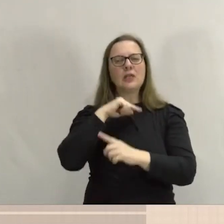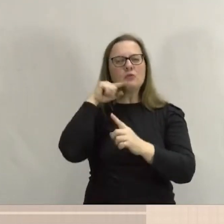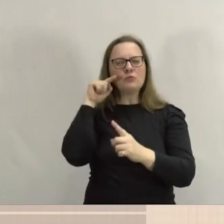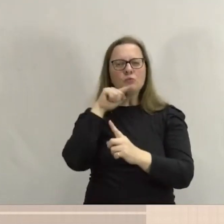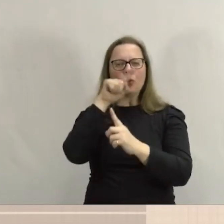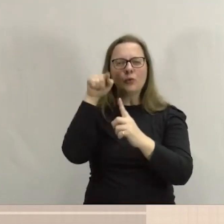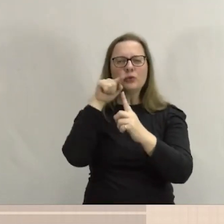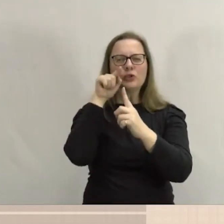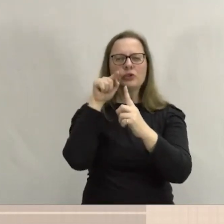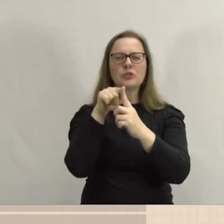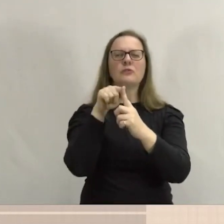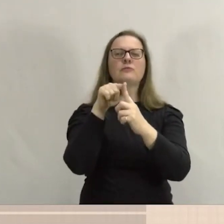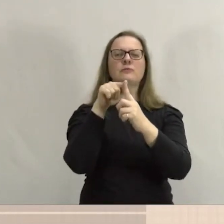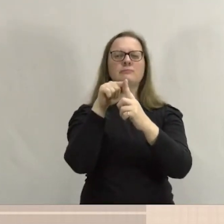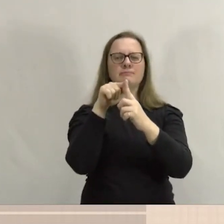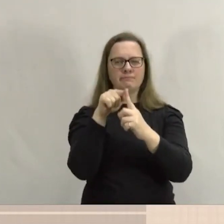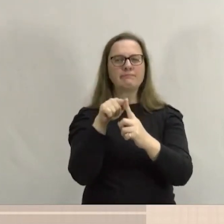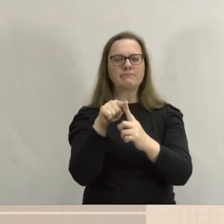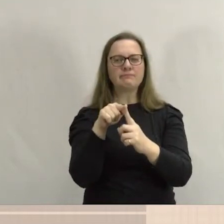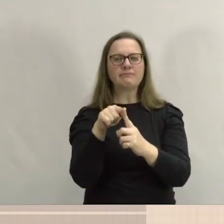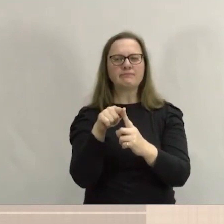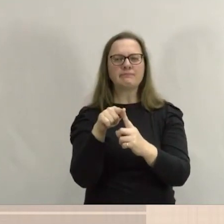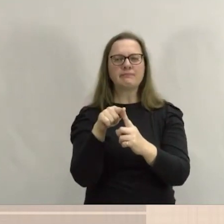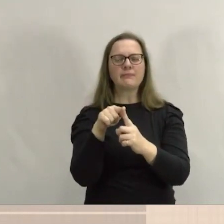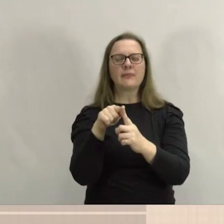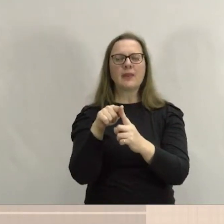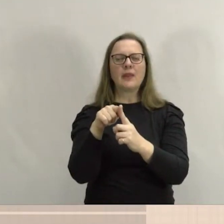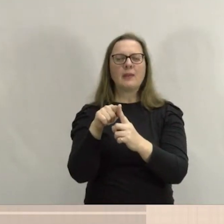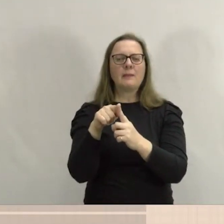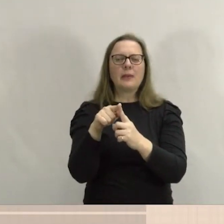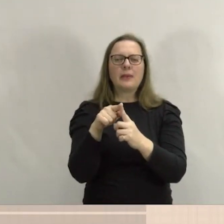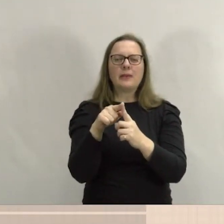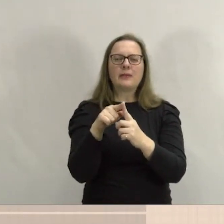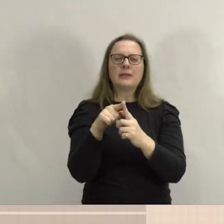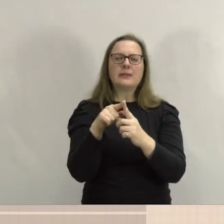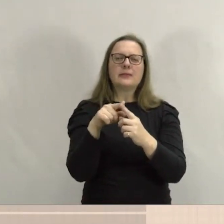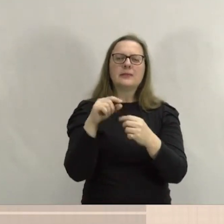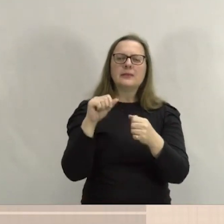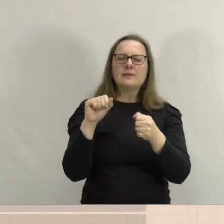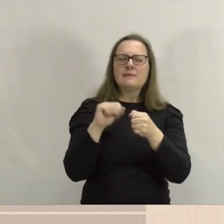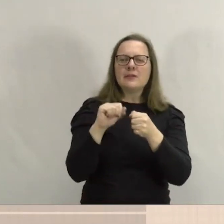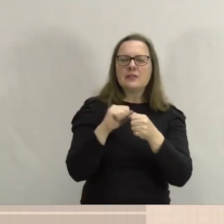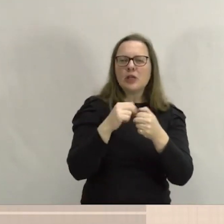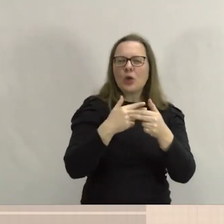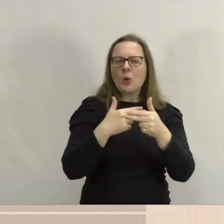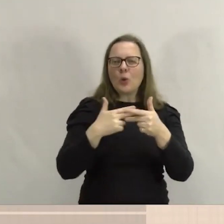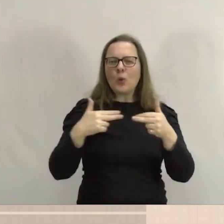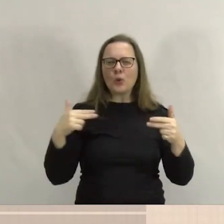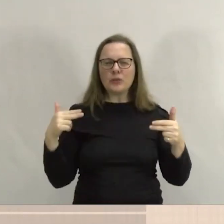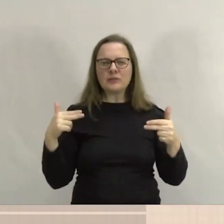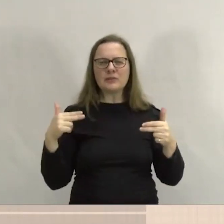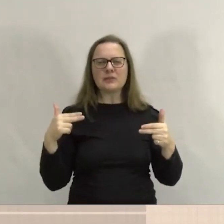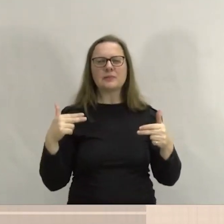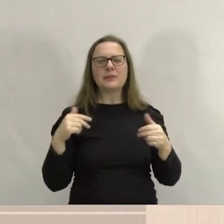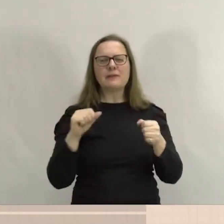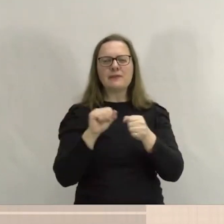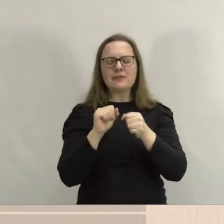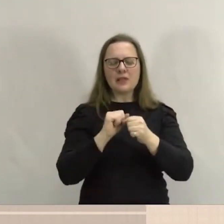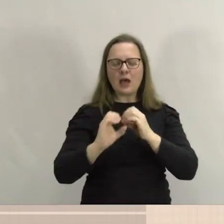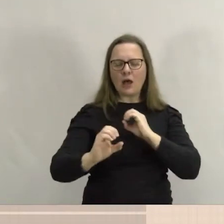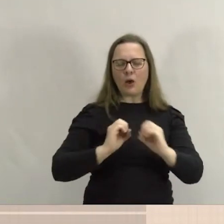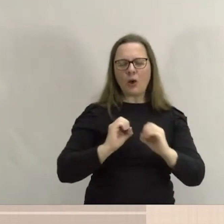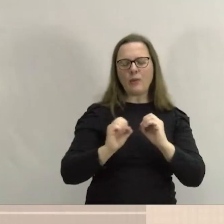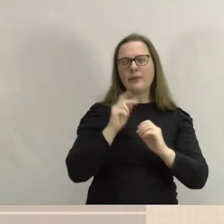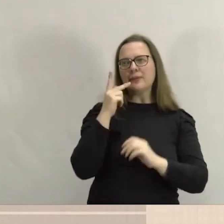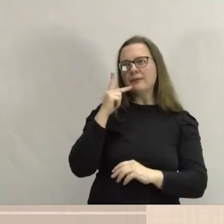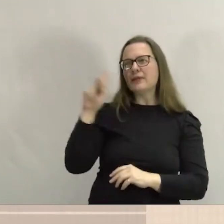mas fará o que me apraz, isto é, faz o beneplácito da vontade